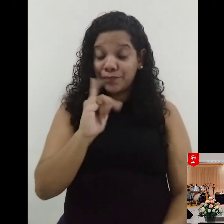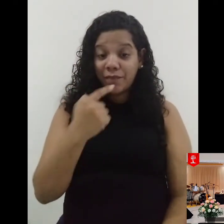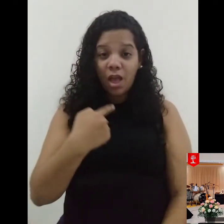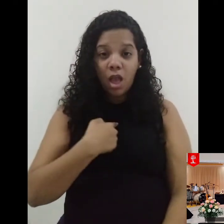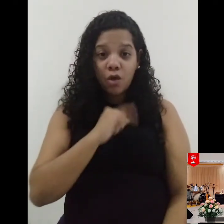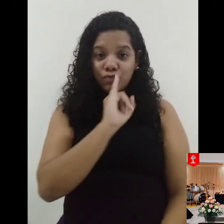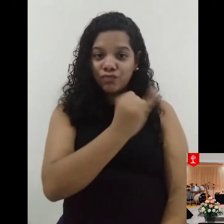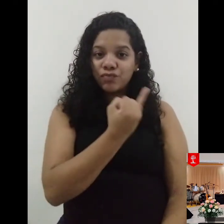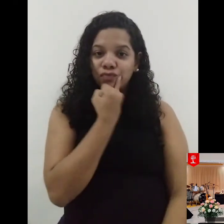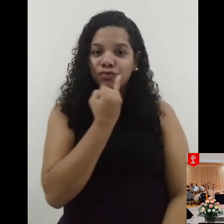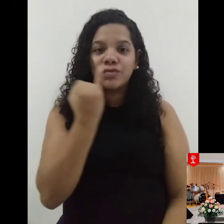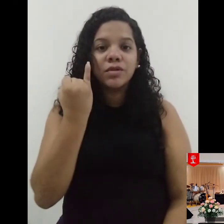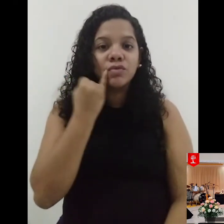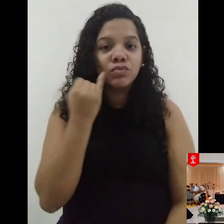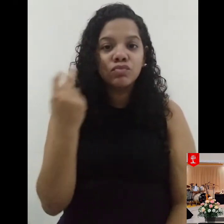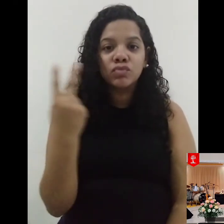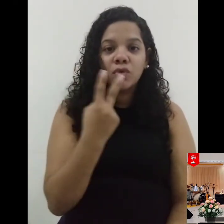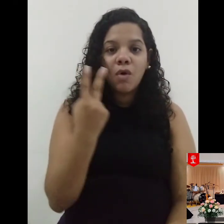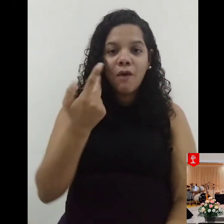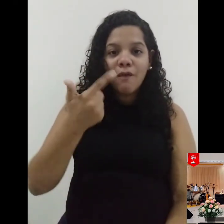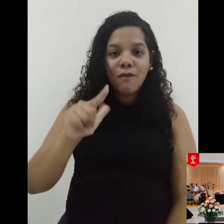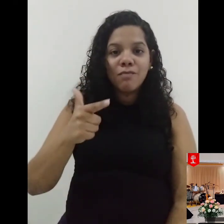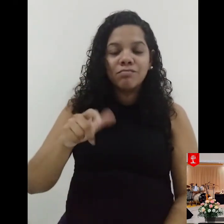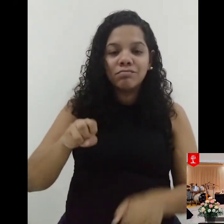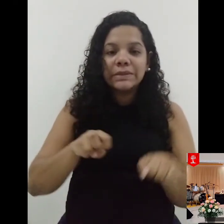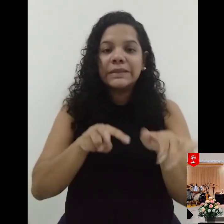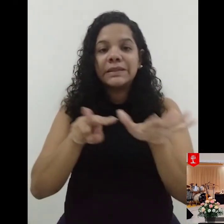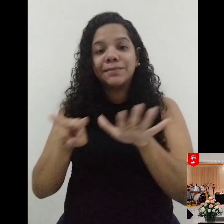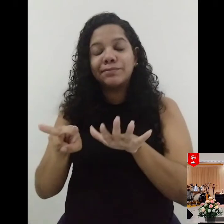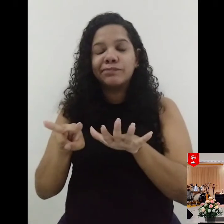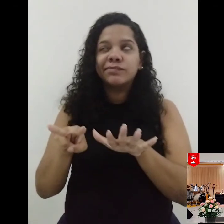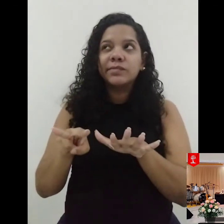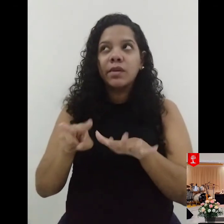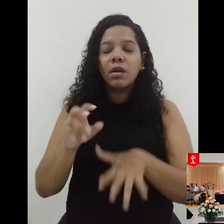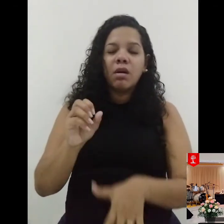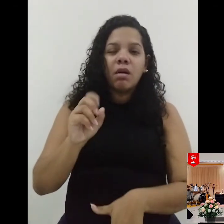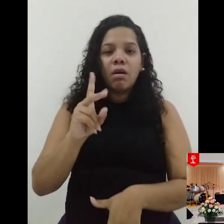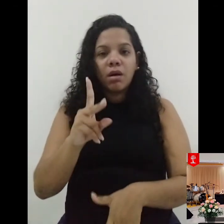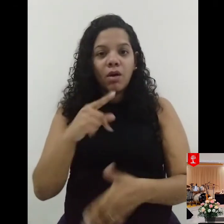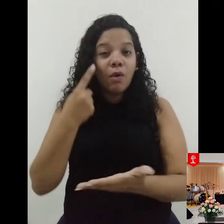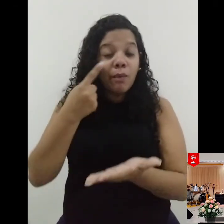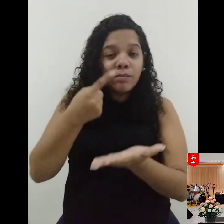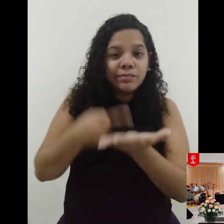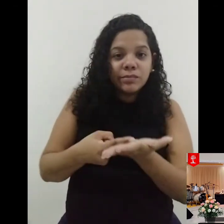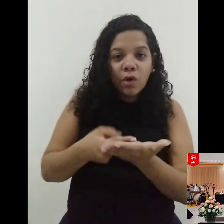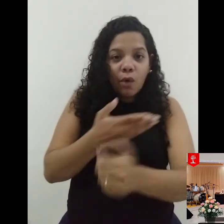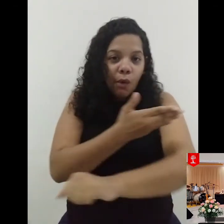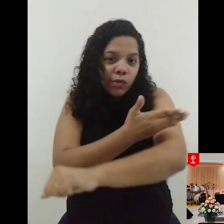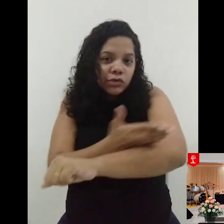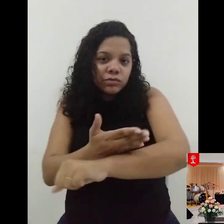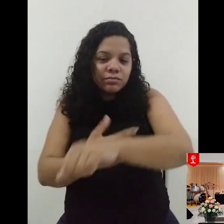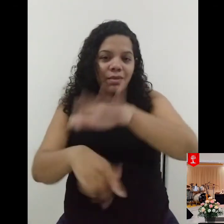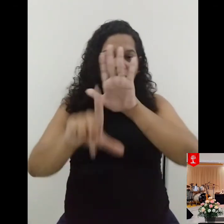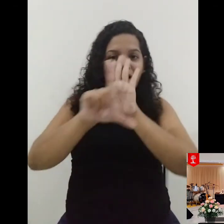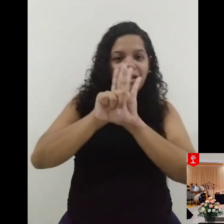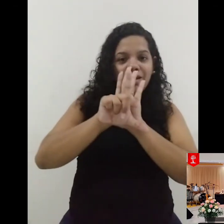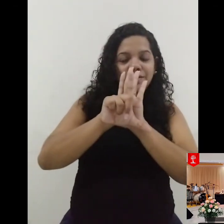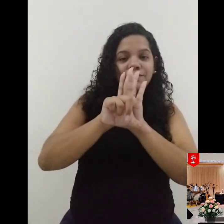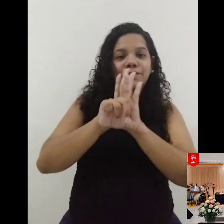na sua casa, onde você se abstém do alimento, e você busca a Deus na palavra, na oração, e se consagra.